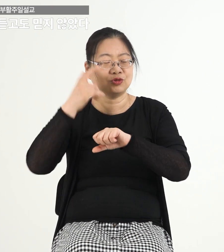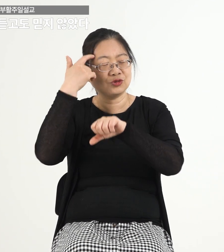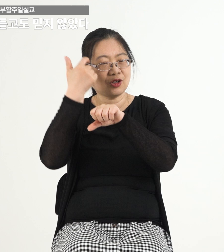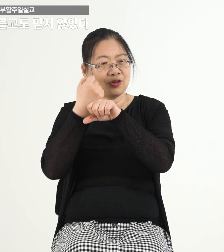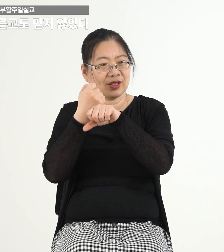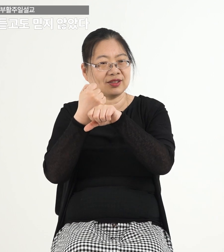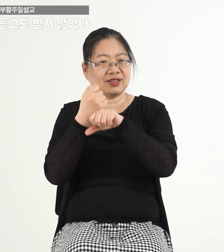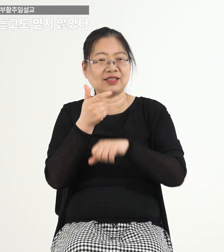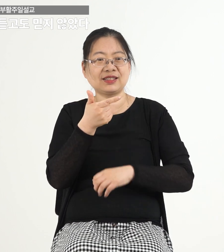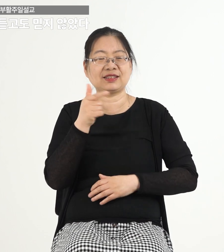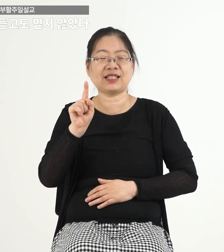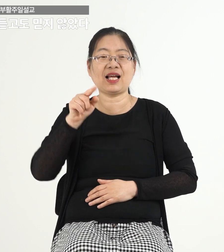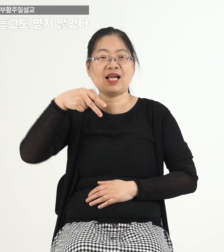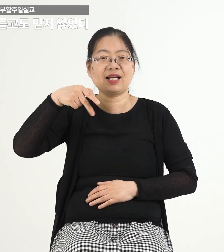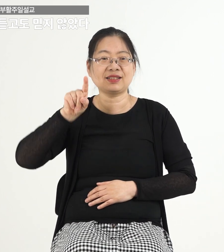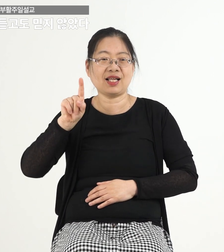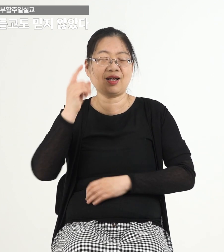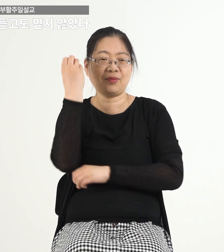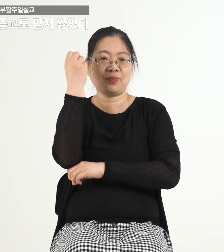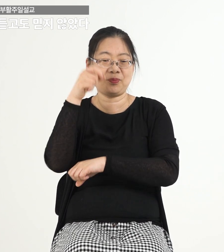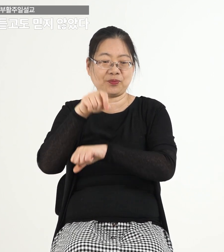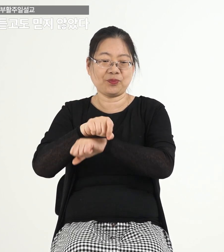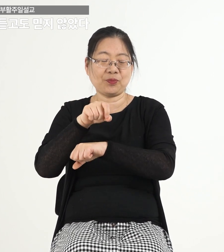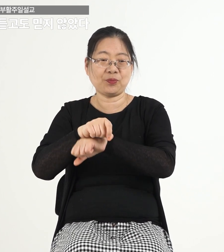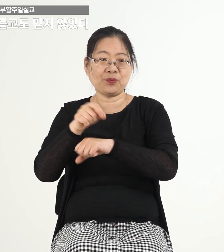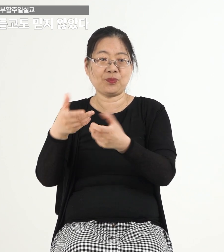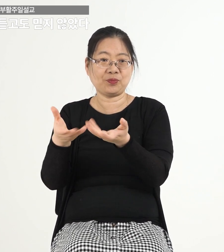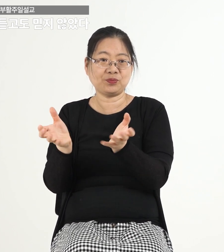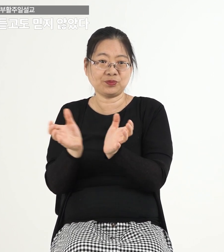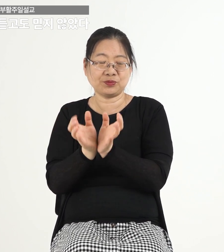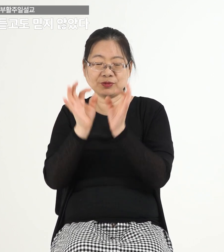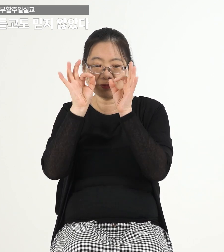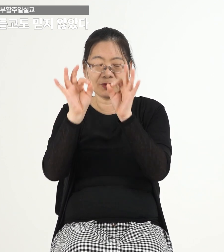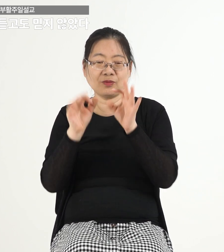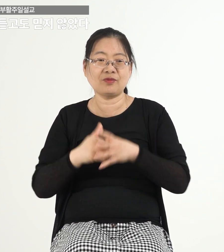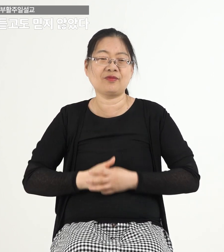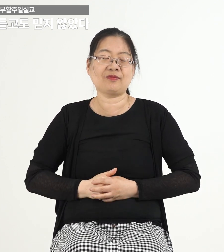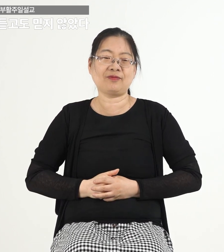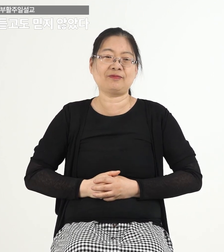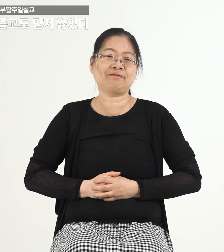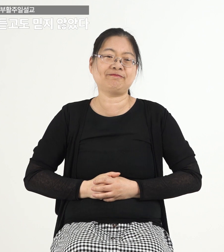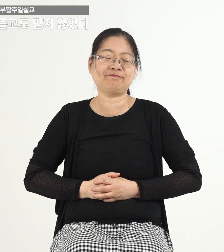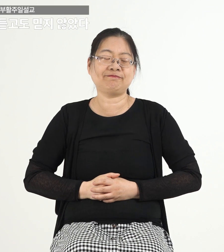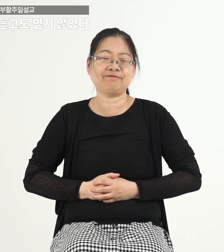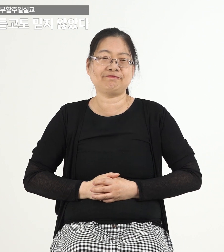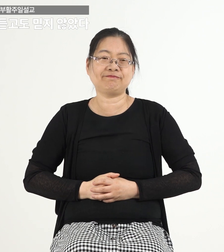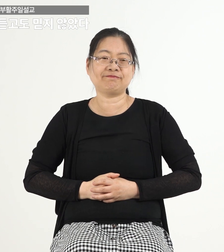우주를 연구하는, 우주선을 연구하는 나사 본부에는